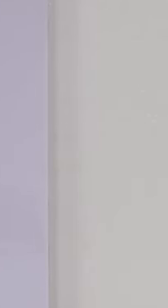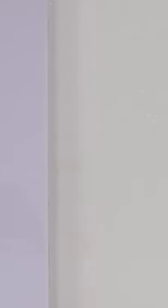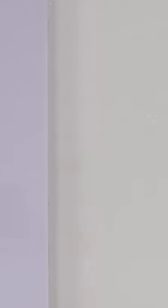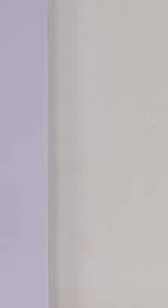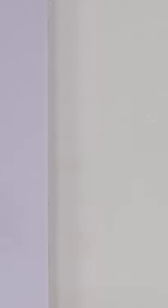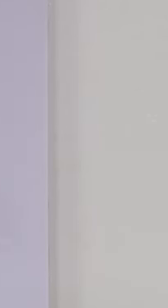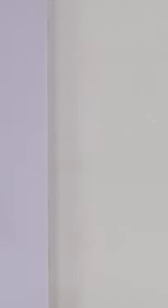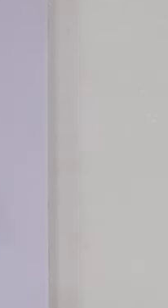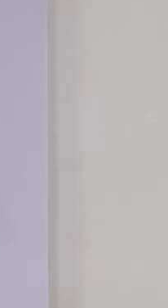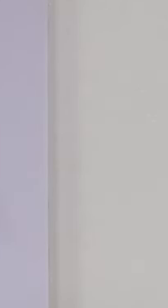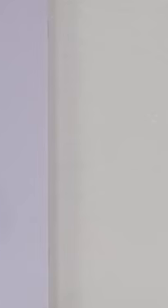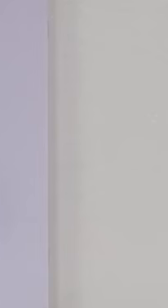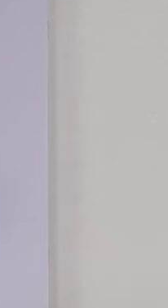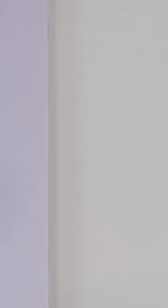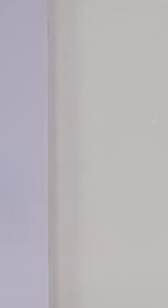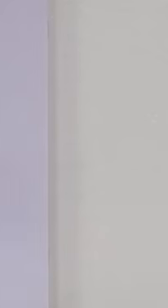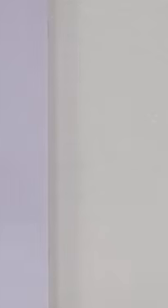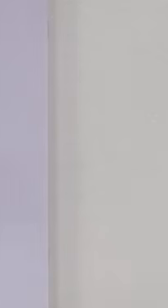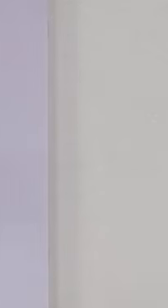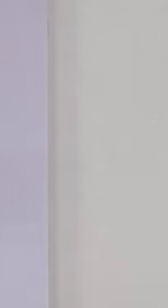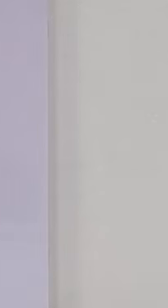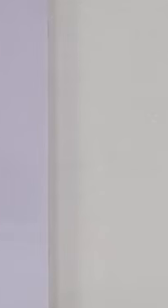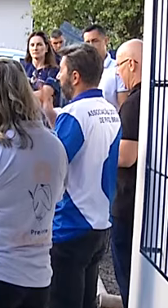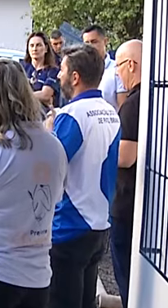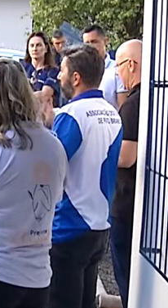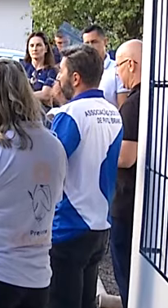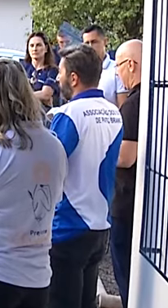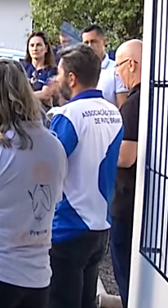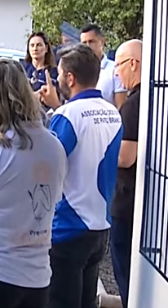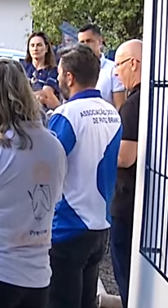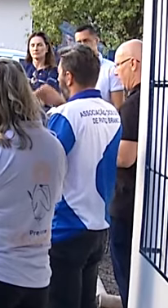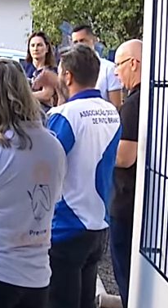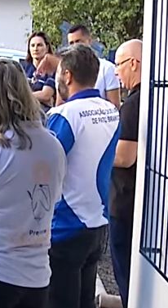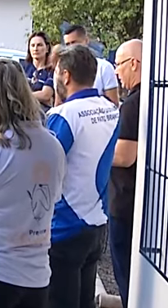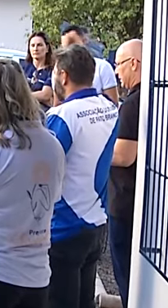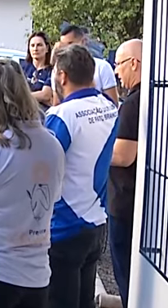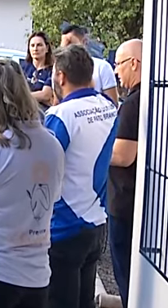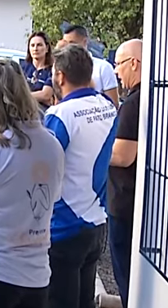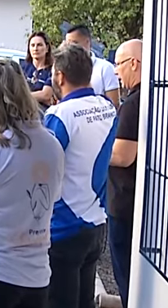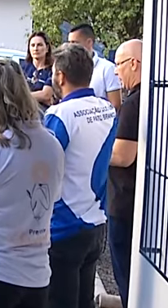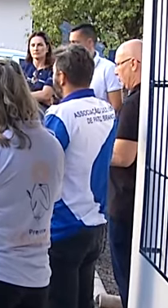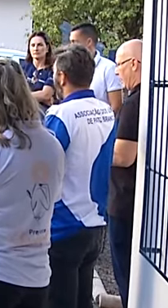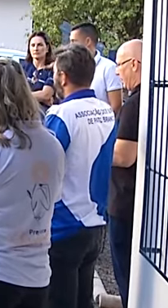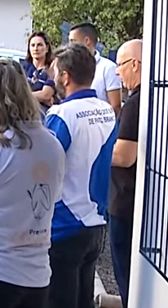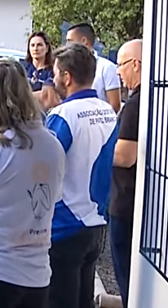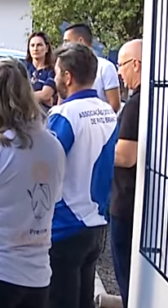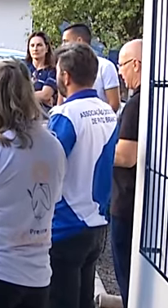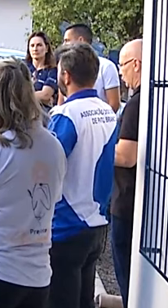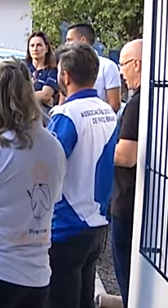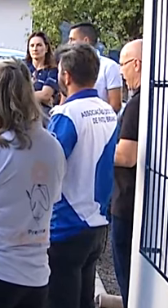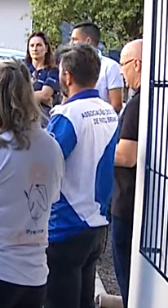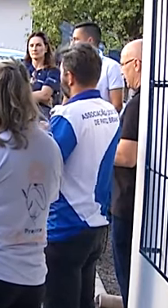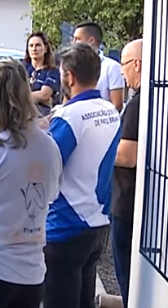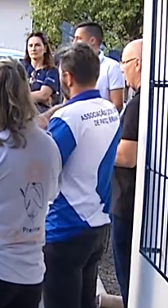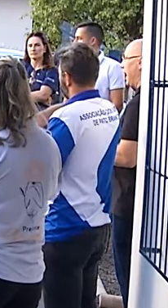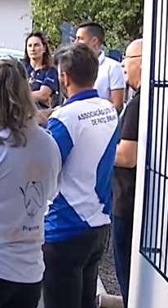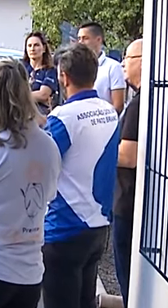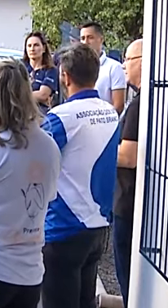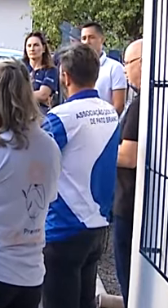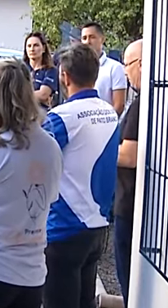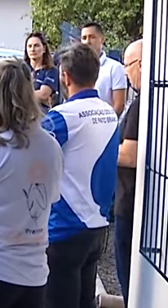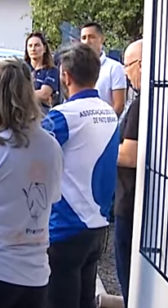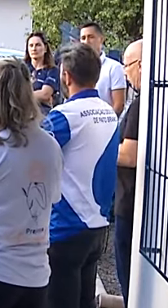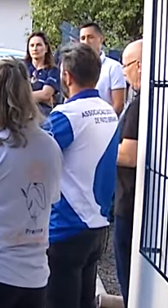um clube de rótare satélite inédito aqui. Com a participação efetiva do Rótare Clube de Pato Branco Amizade, o